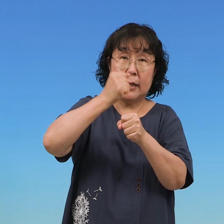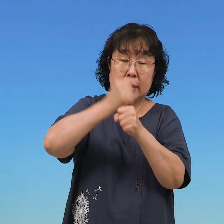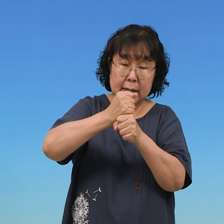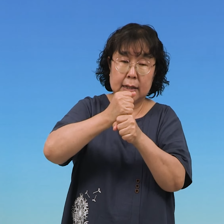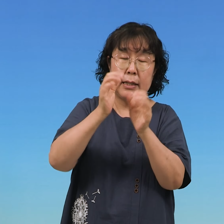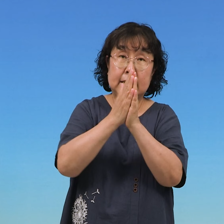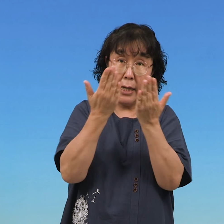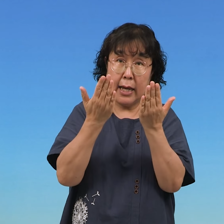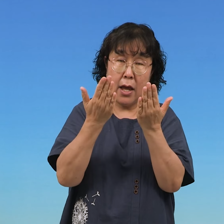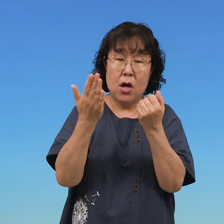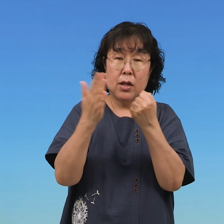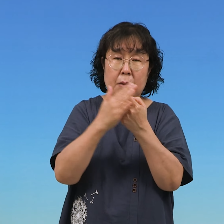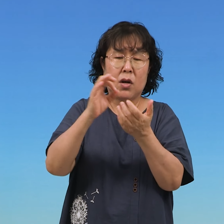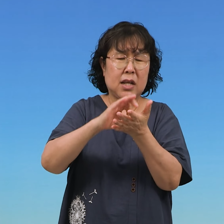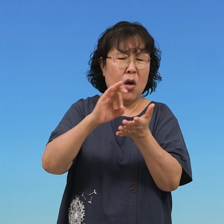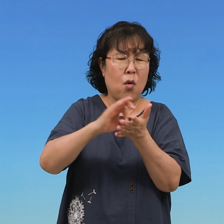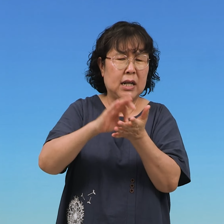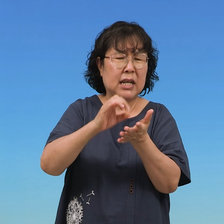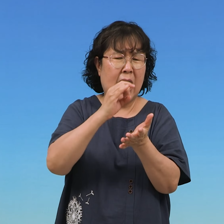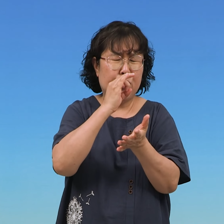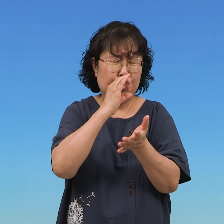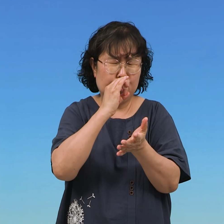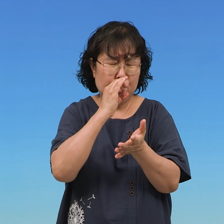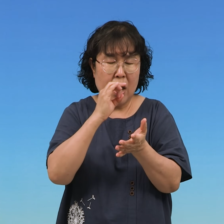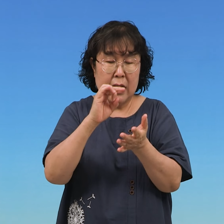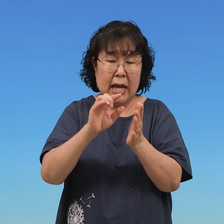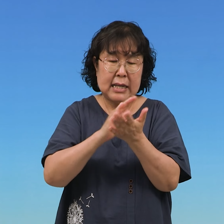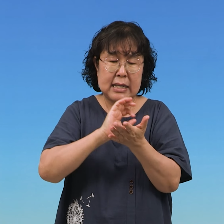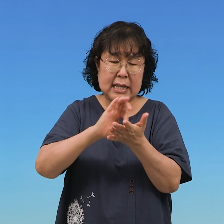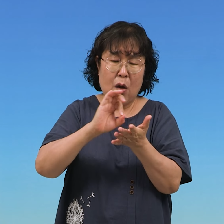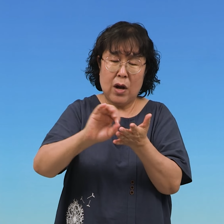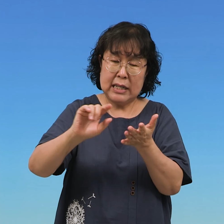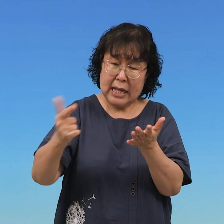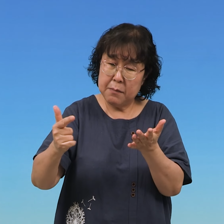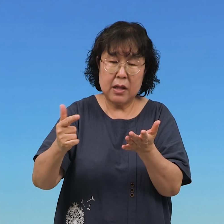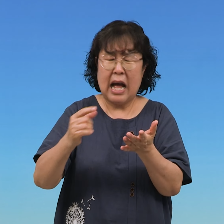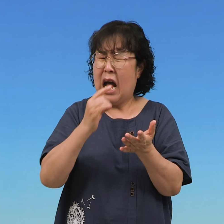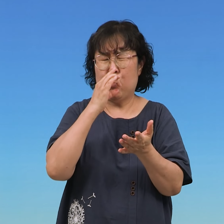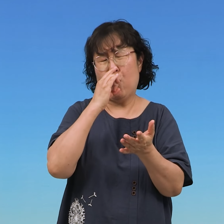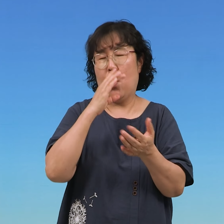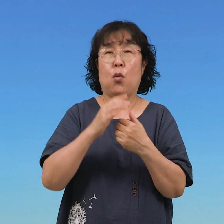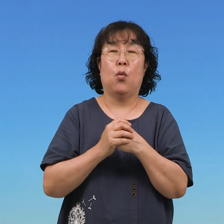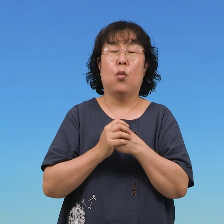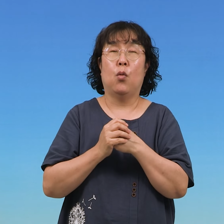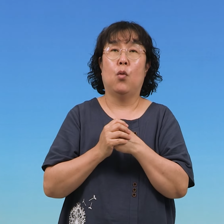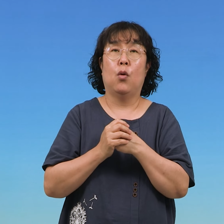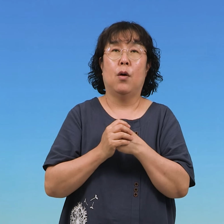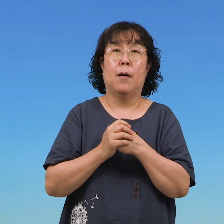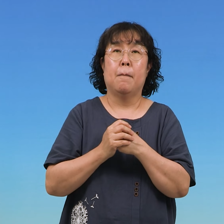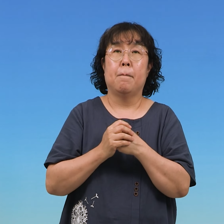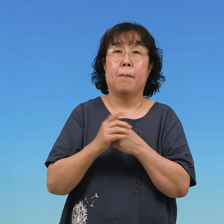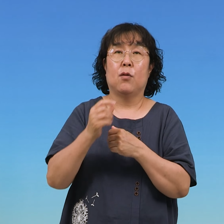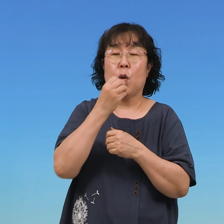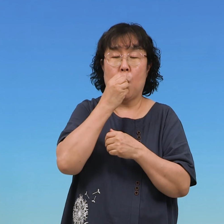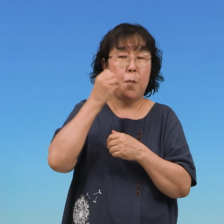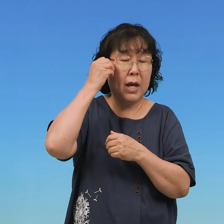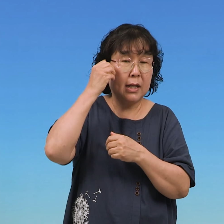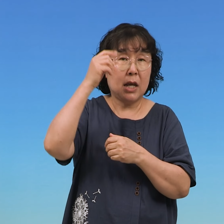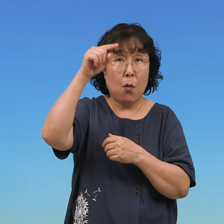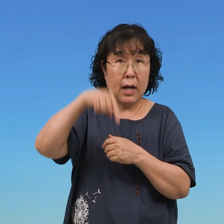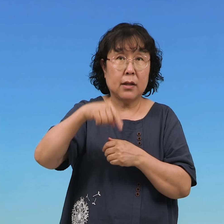여러분 그러시면 진짜 그러시면 안 됩니다. 이게 얼마나 아침에 그 한번 내용을 곰곰이 그 검색해가지고 우리 교회